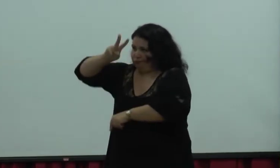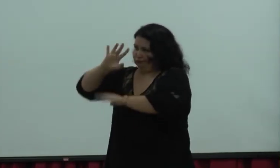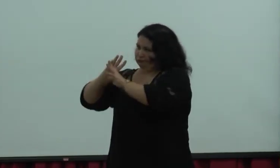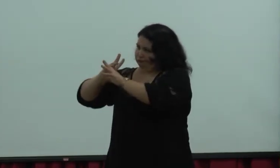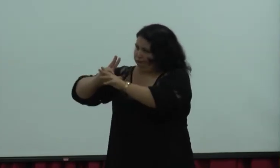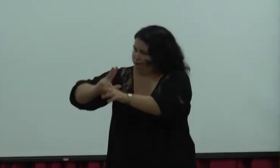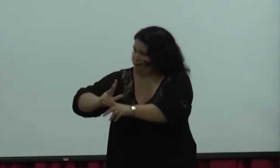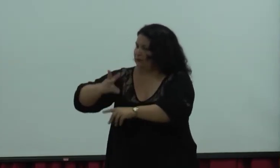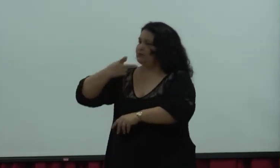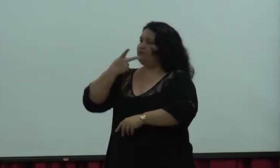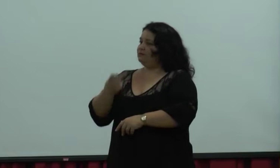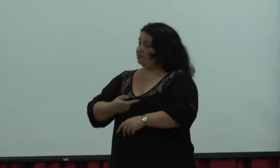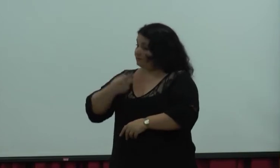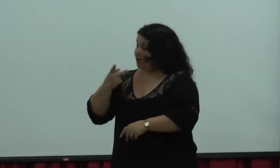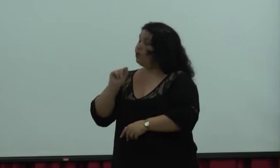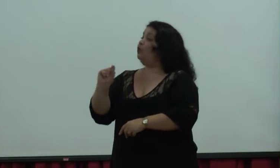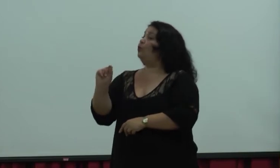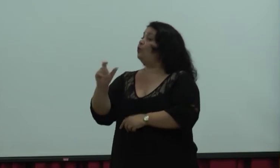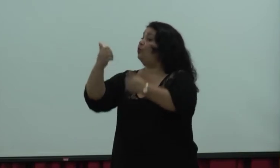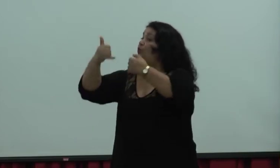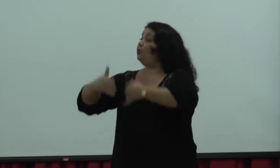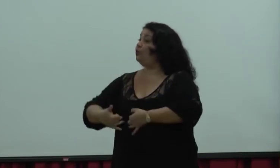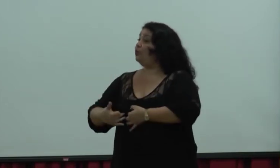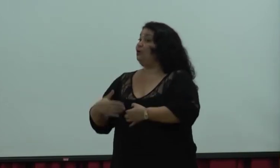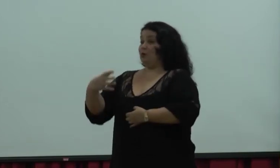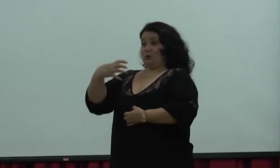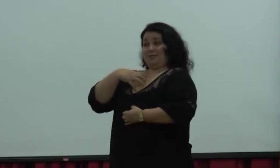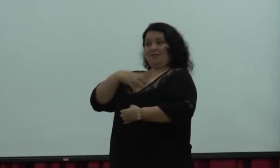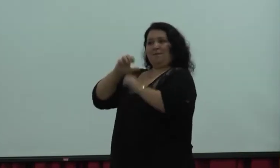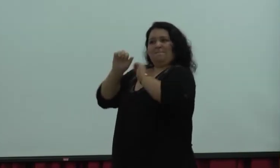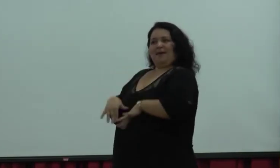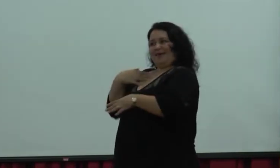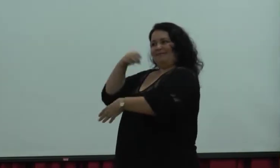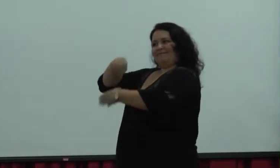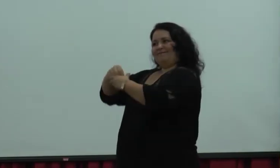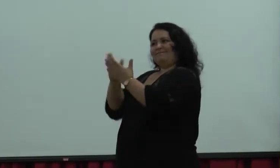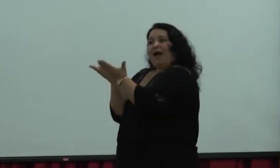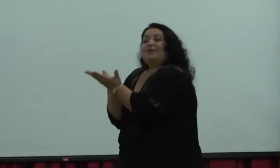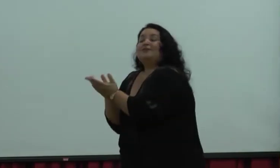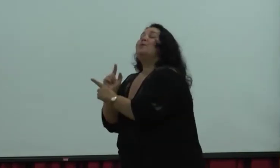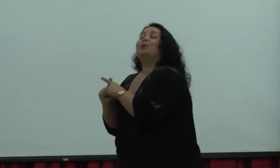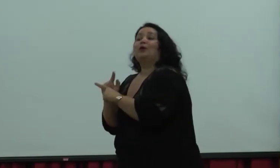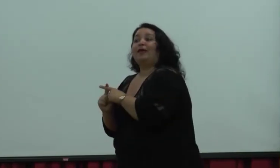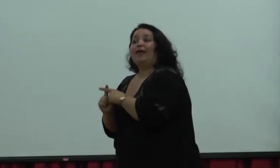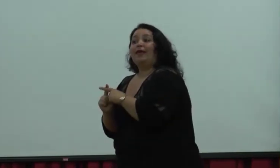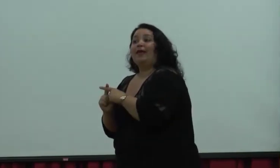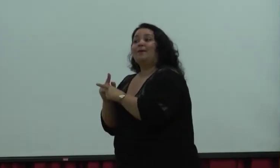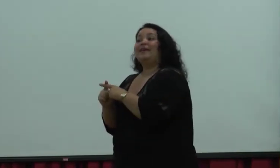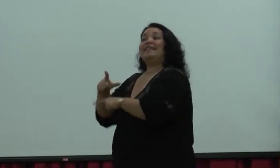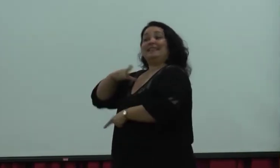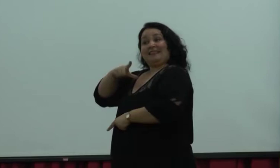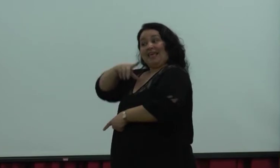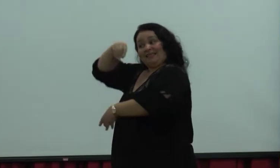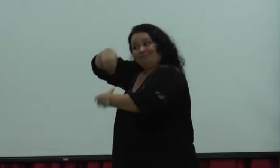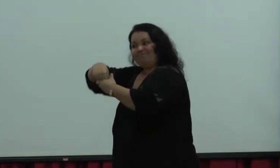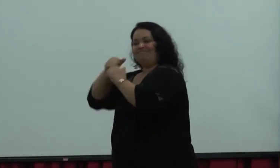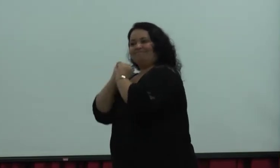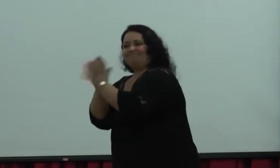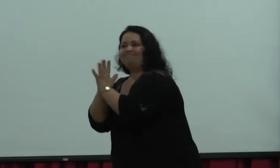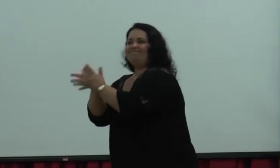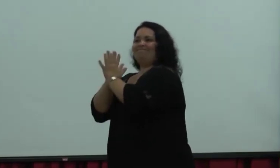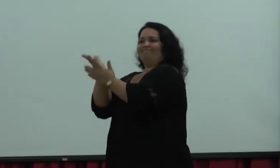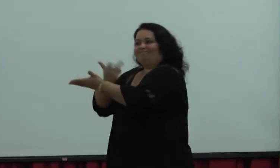fala que os surdos lá se sentem bem. Então, estão todos para o evangelismo. Agora estão